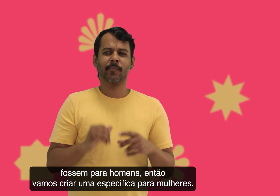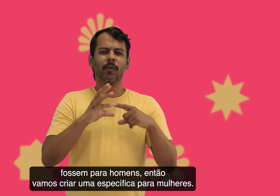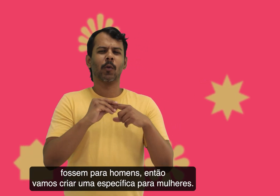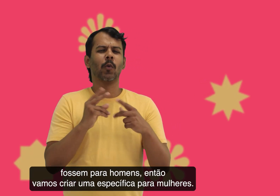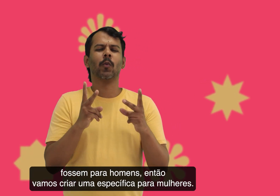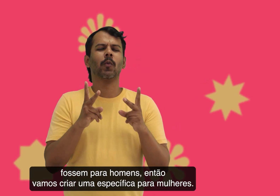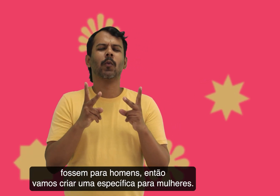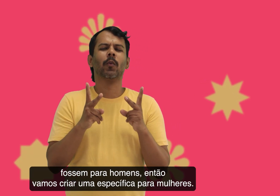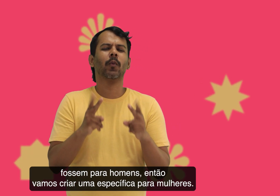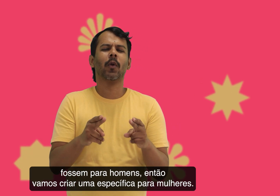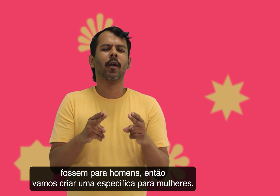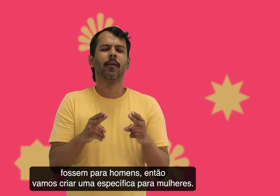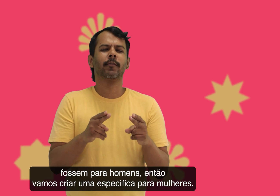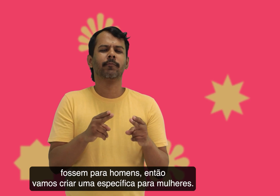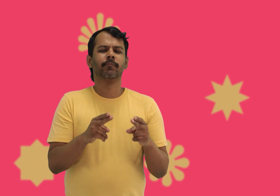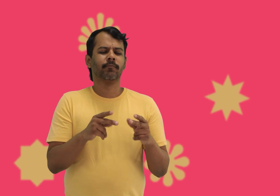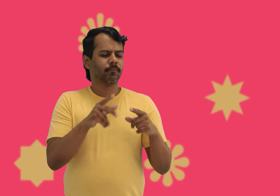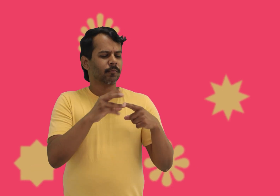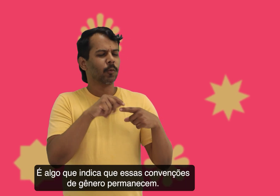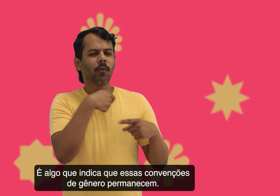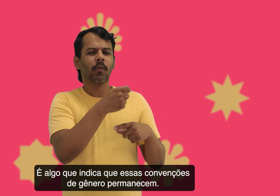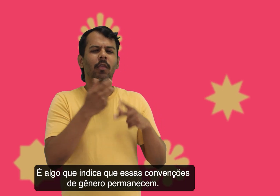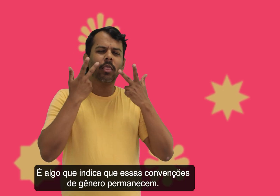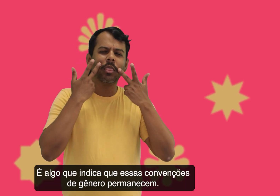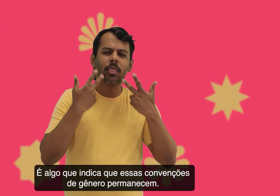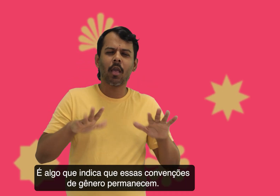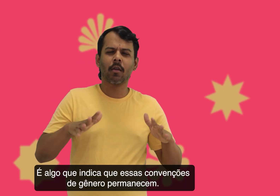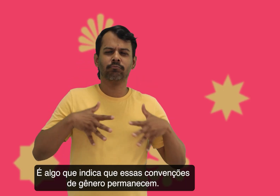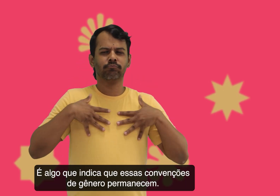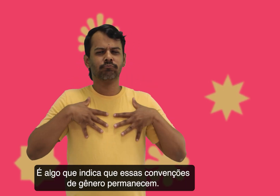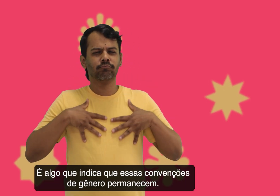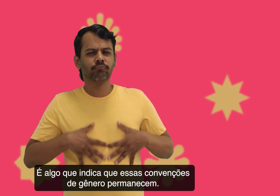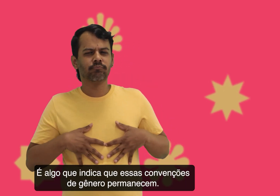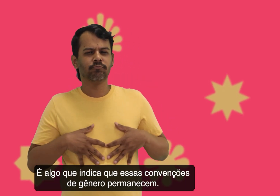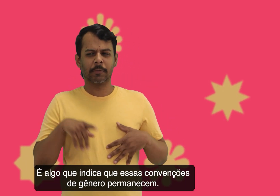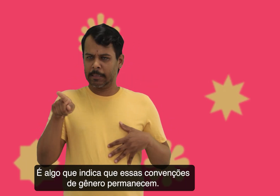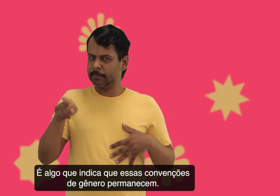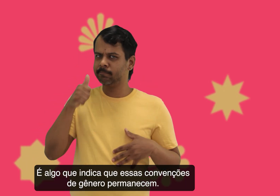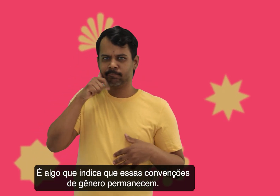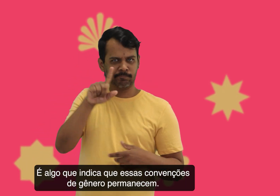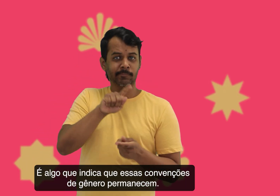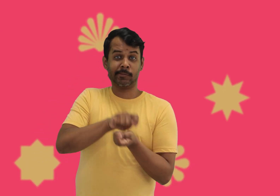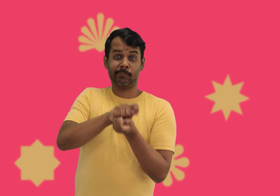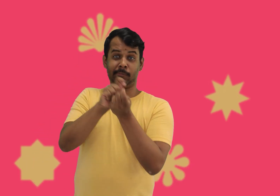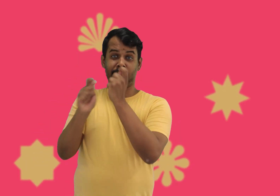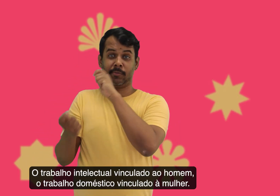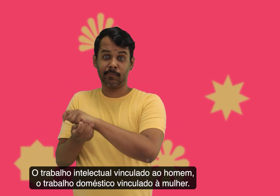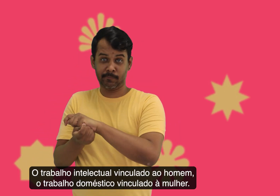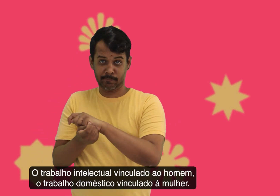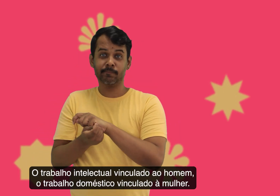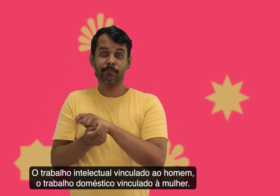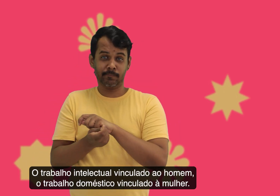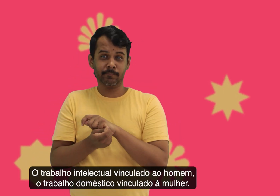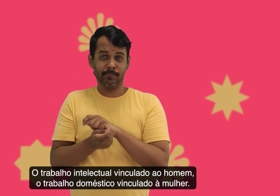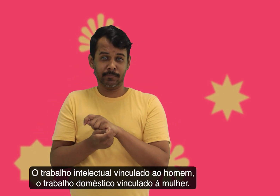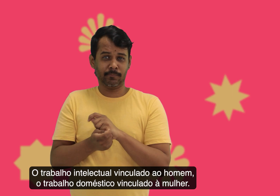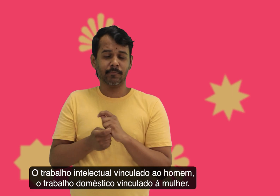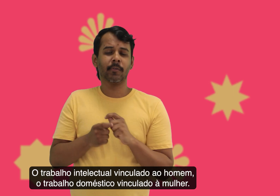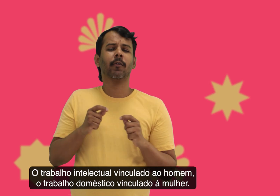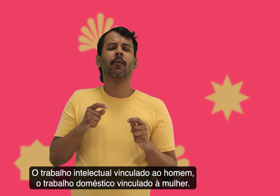então vamos criar uma específica para mulheres. É algo que indica que essas convenções de gênero permanecem, né? O trabalho intelectual vinculado